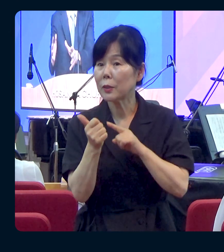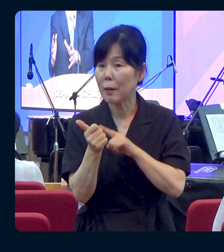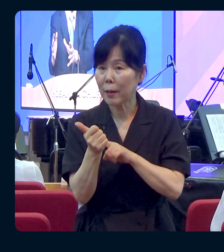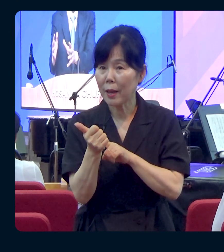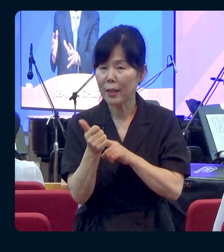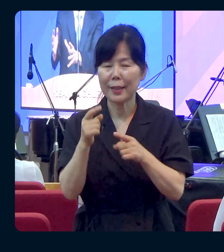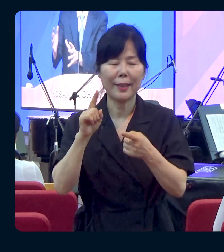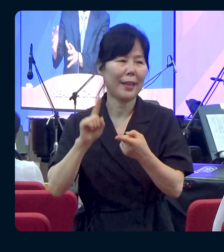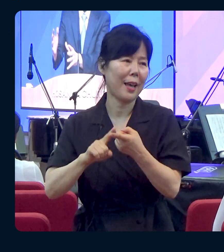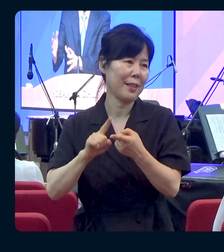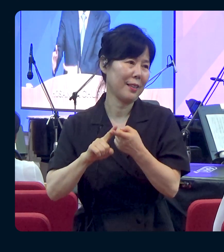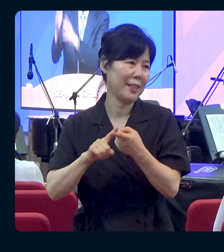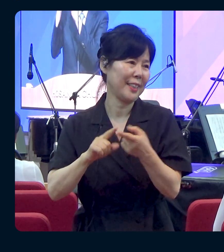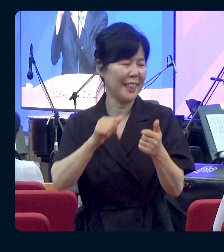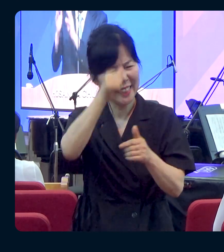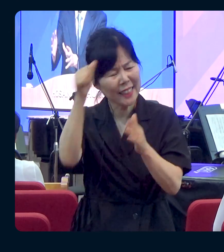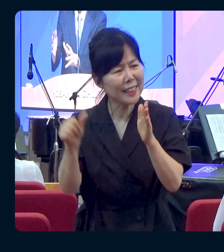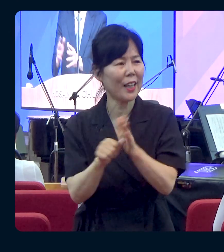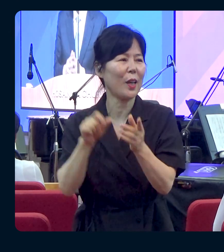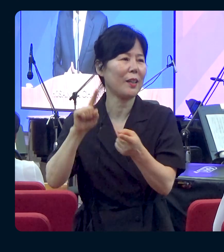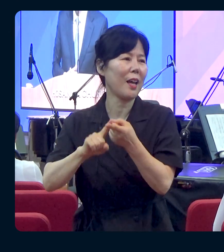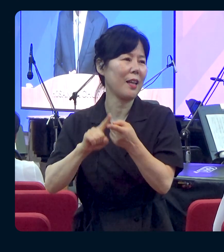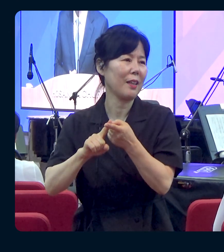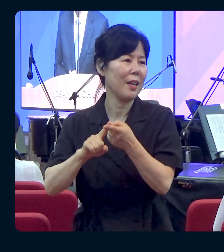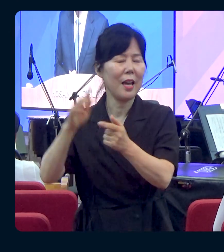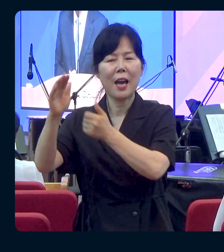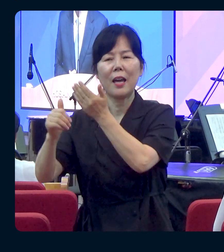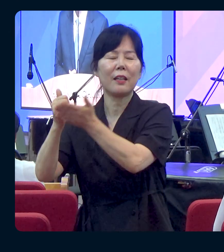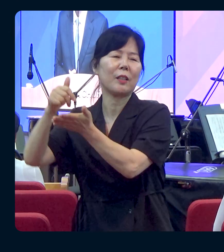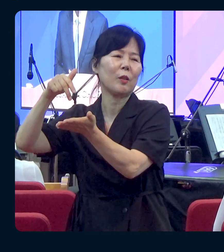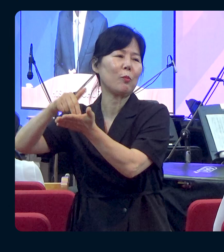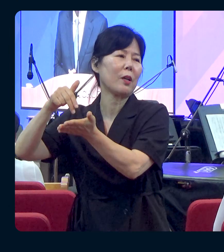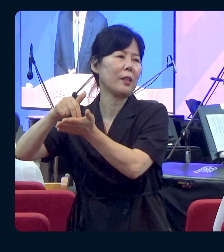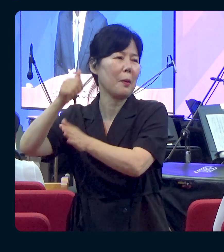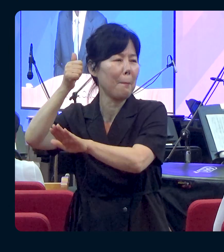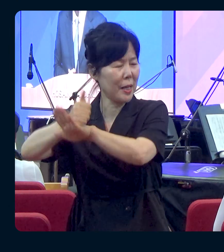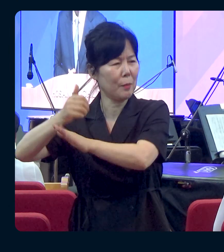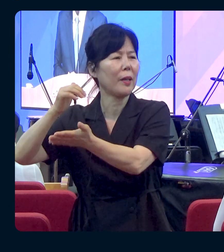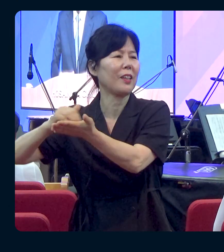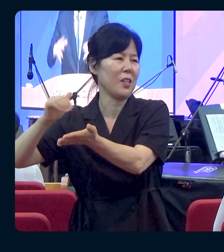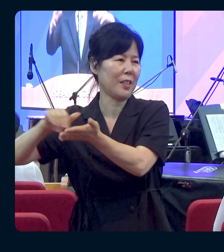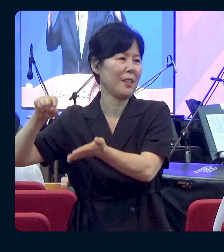대한 우리 하나님의 평가, 그 결산을 말하고 있는 거예요.